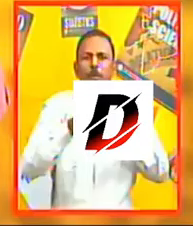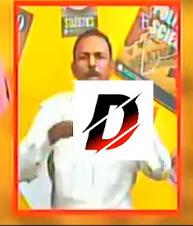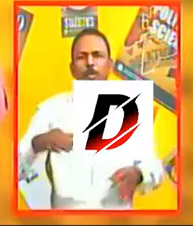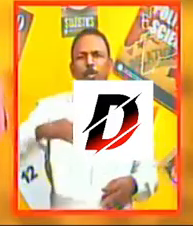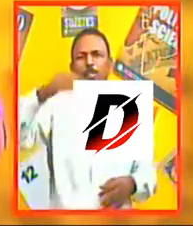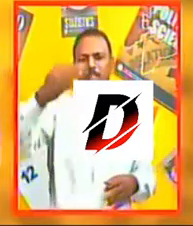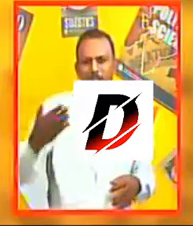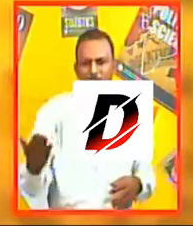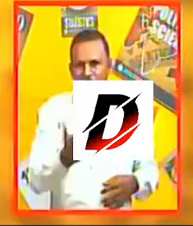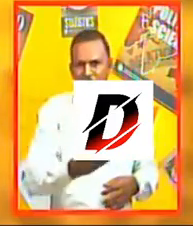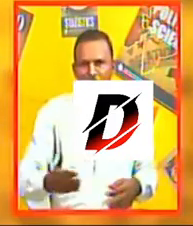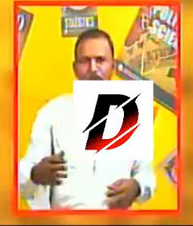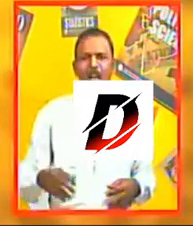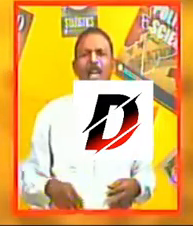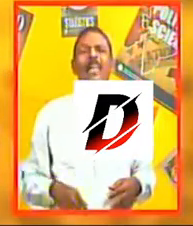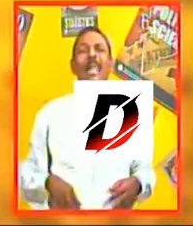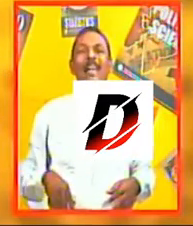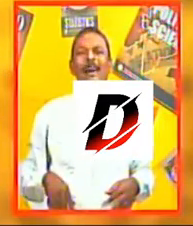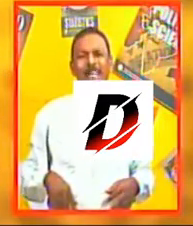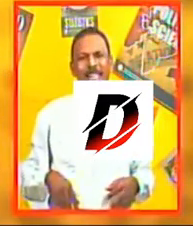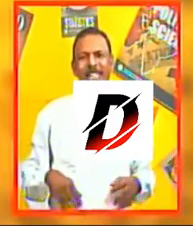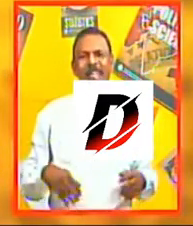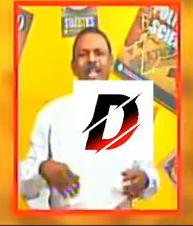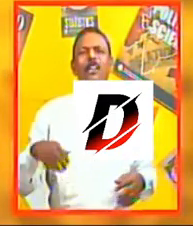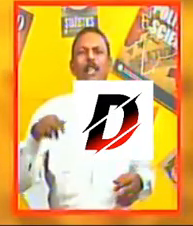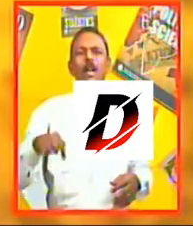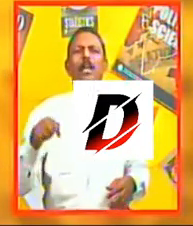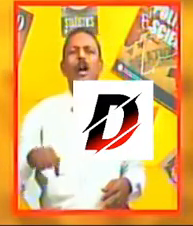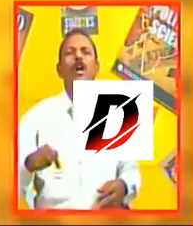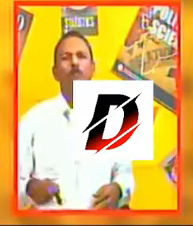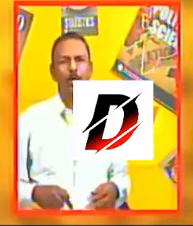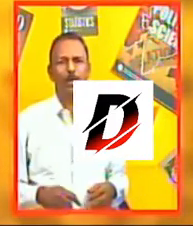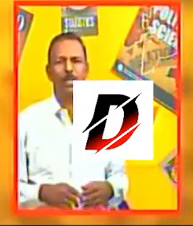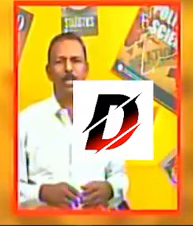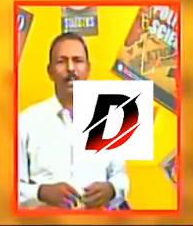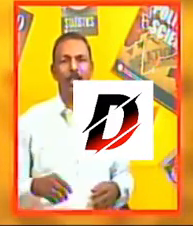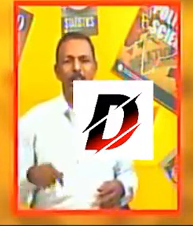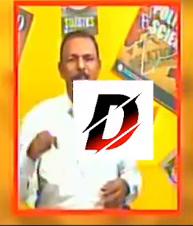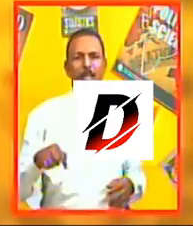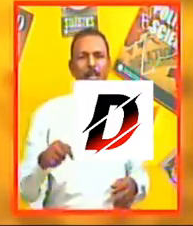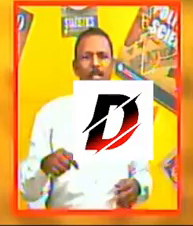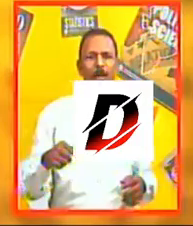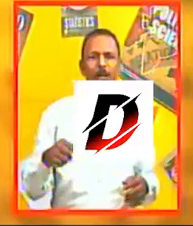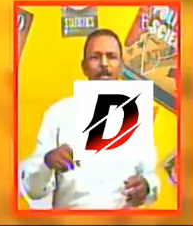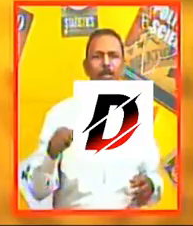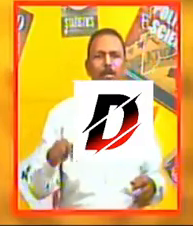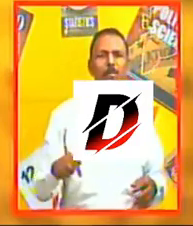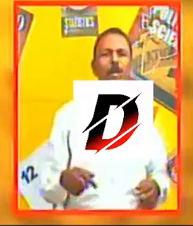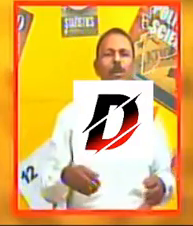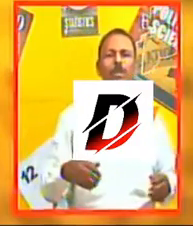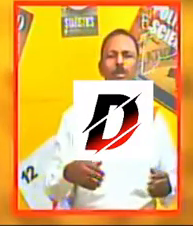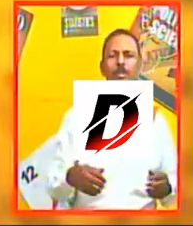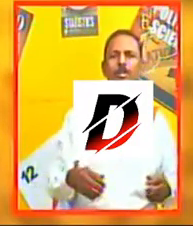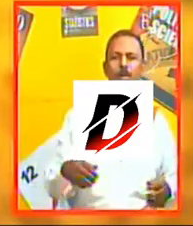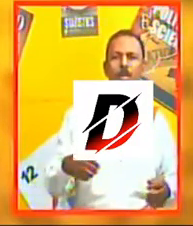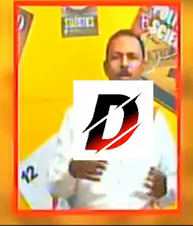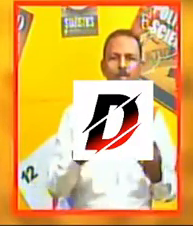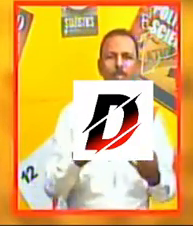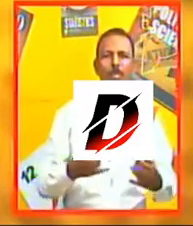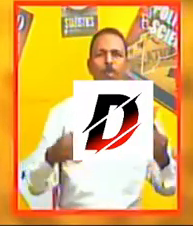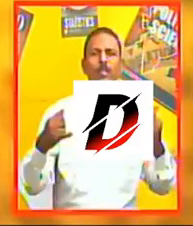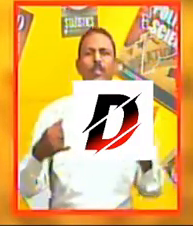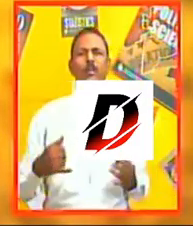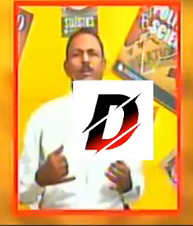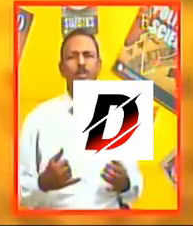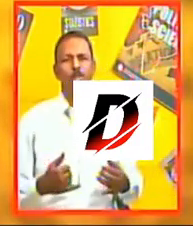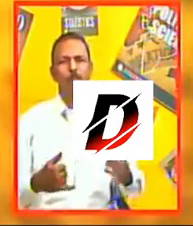பாருங்க, ரெஃபர் பண்ணுங்க மேப்பை பாருங்க. லடாக் பீடபூமி, லடாக் பீடபூமி. தம்பி பீடபூமிகள்